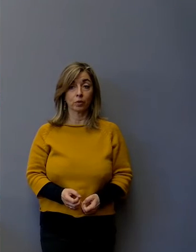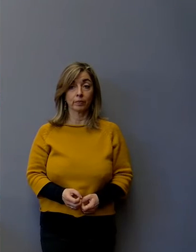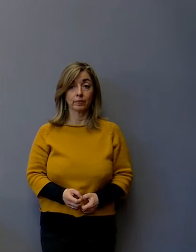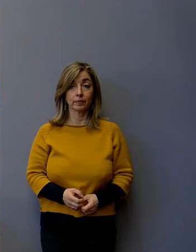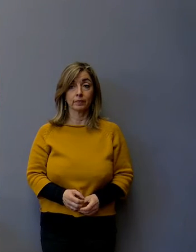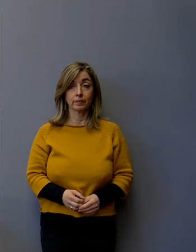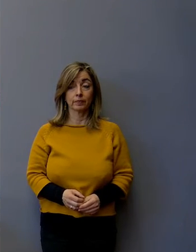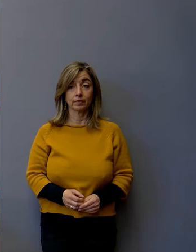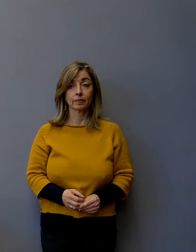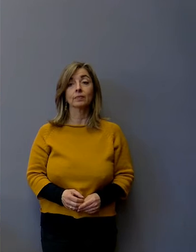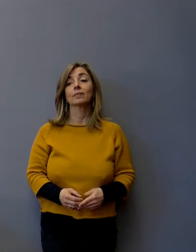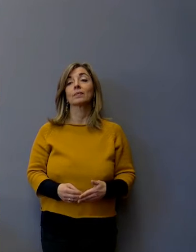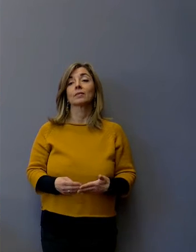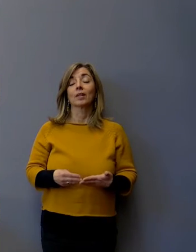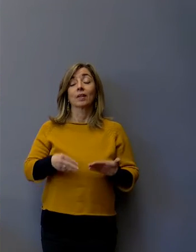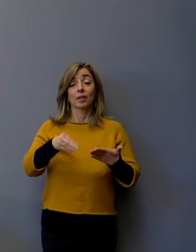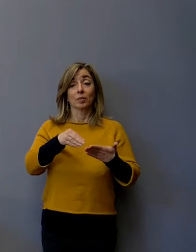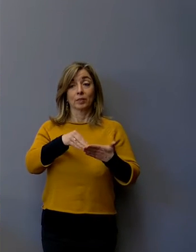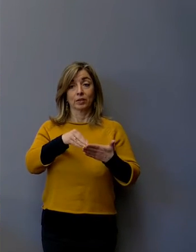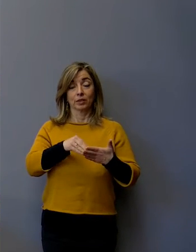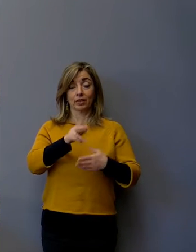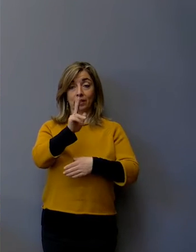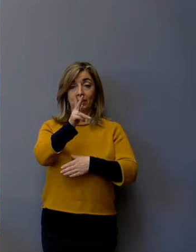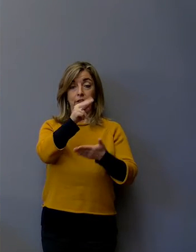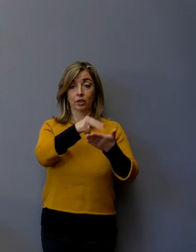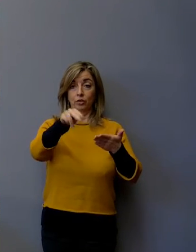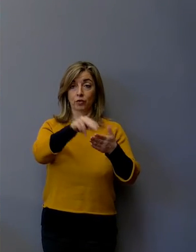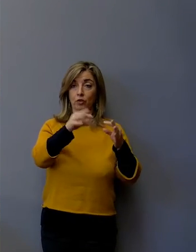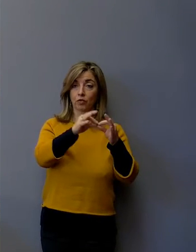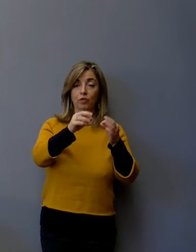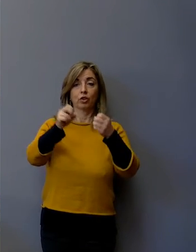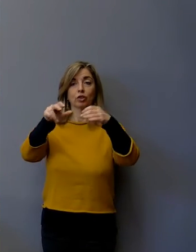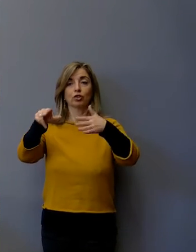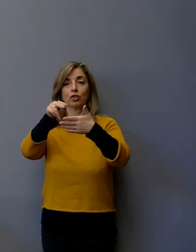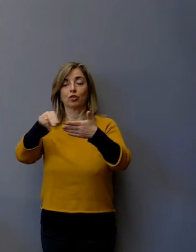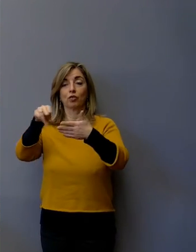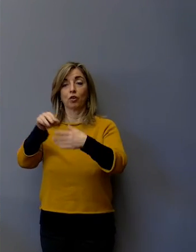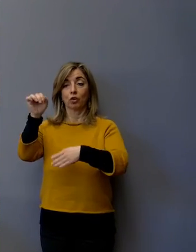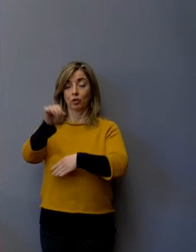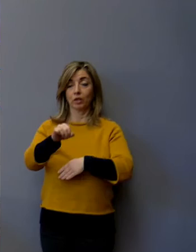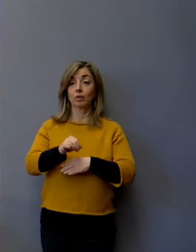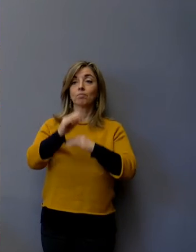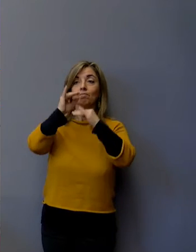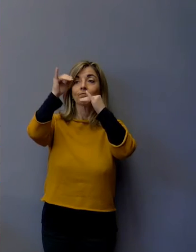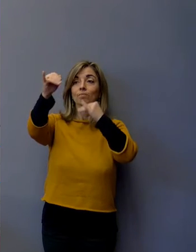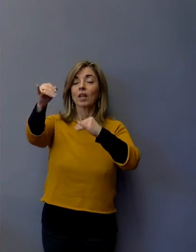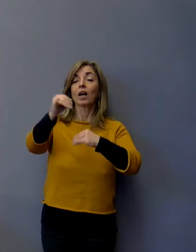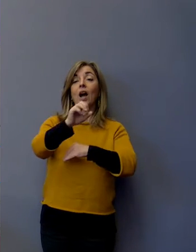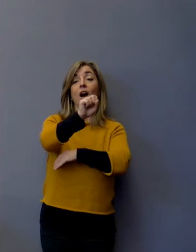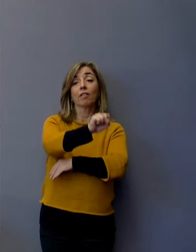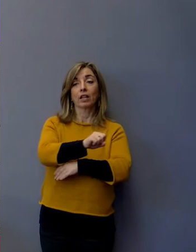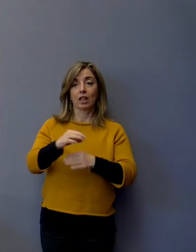in presenza 13 voti favorevoli e 18 contrari i consiglieri avvenente regole